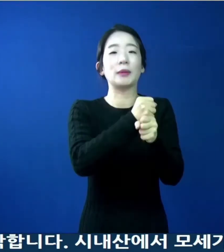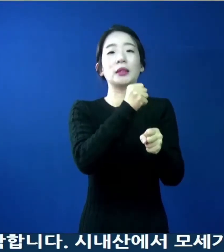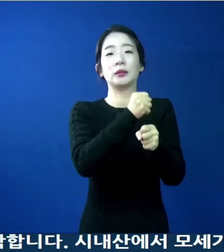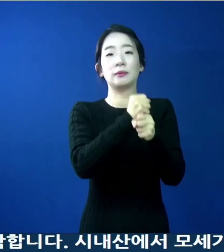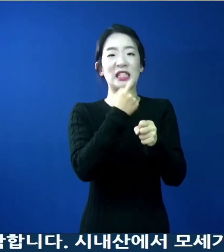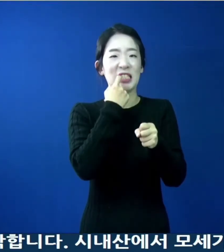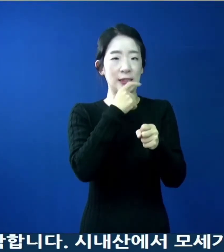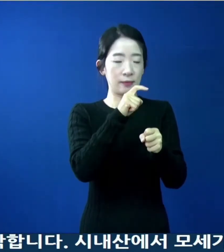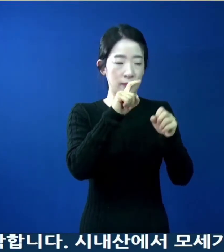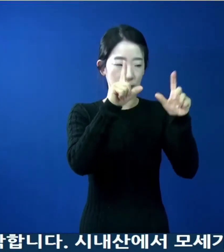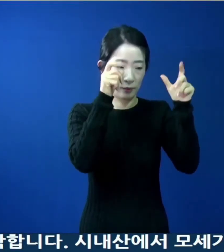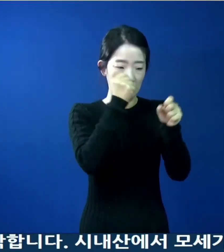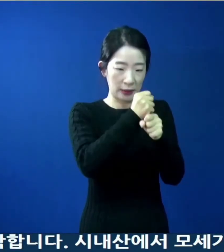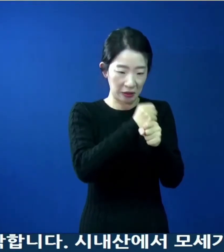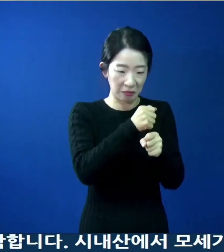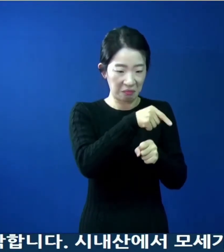잘못이죠.